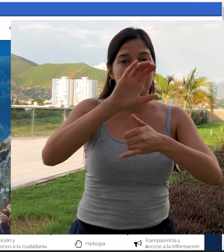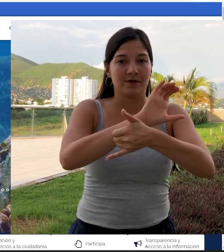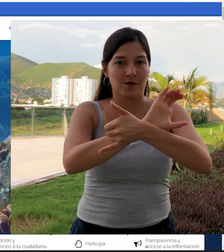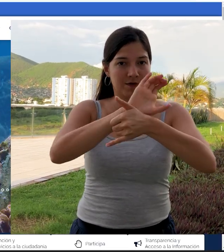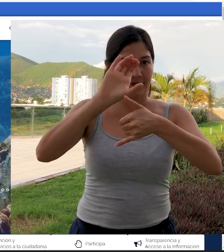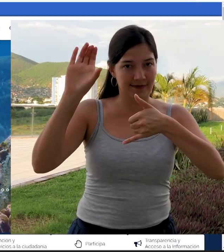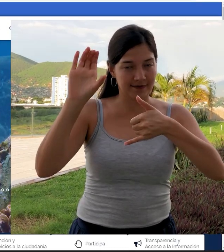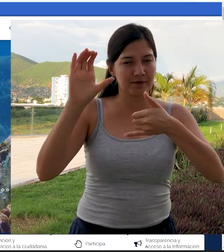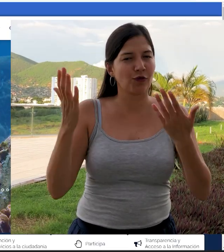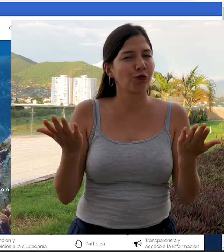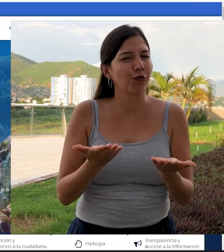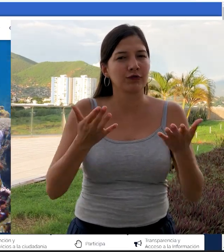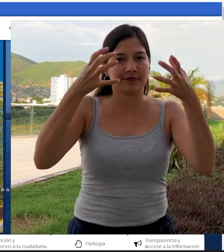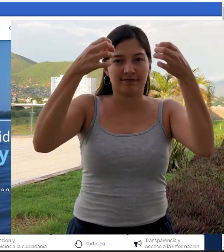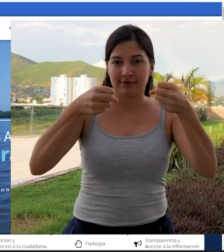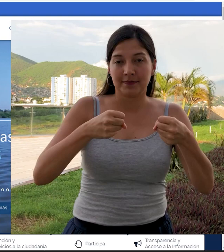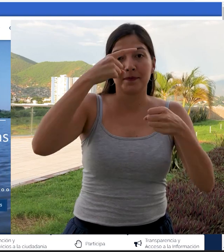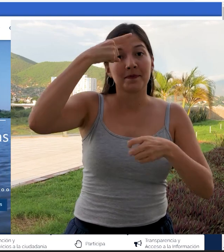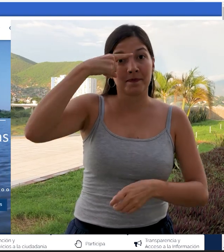Costeras, en la sede de Santa Marta.